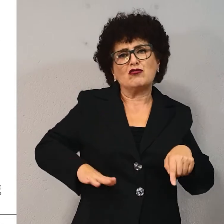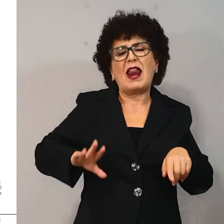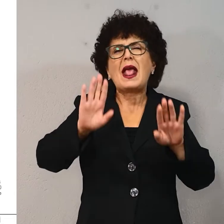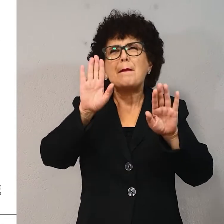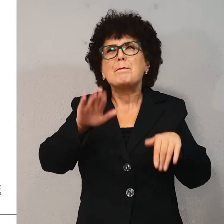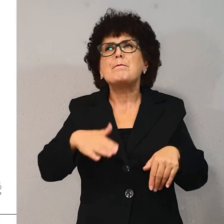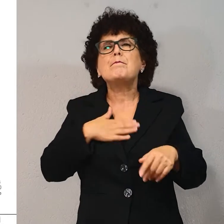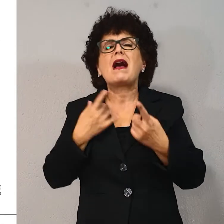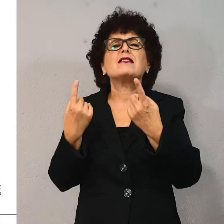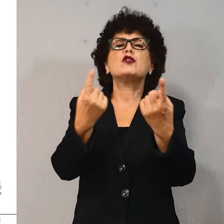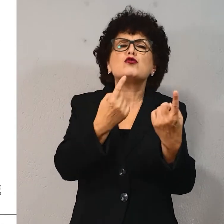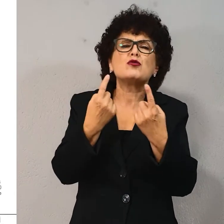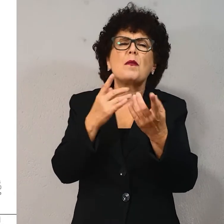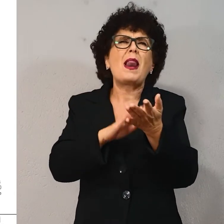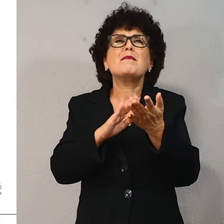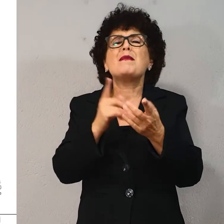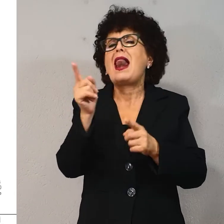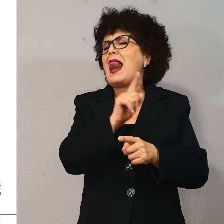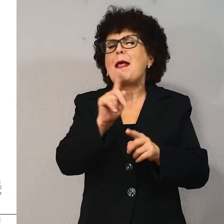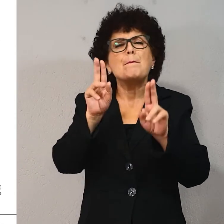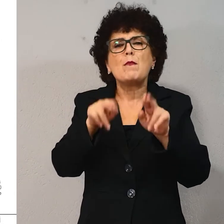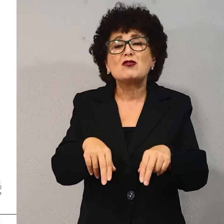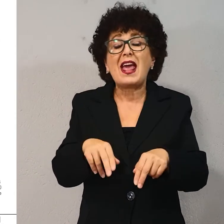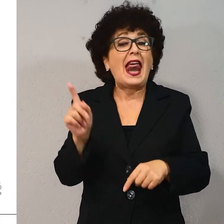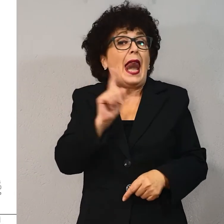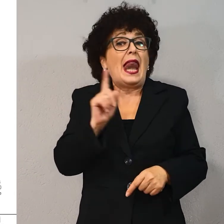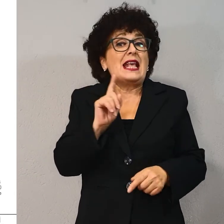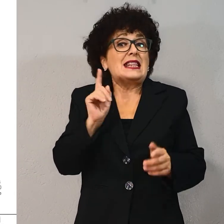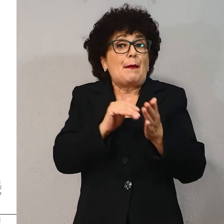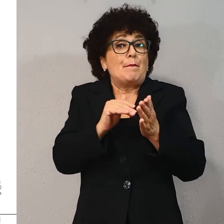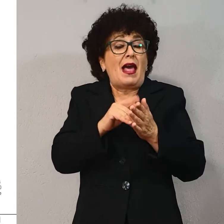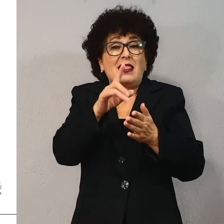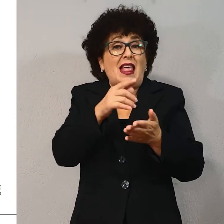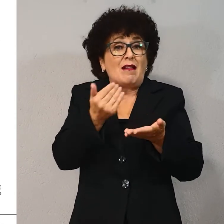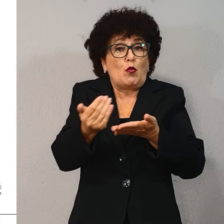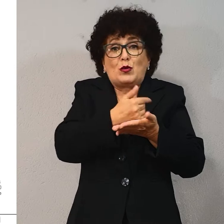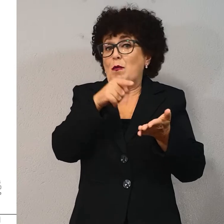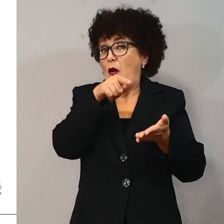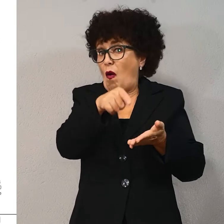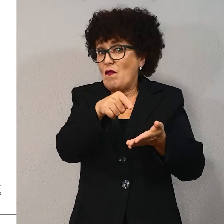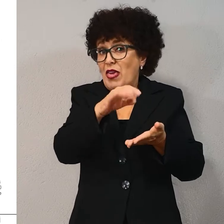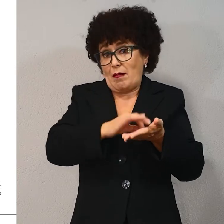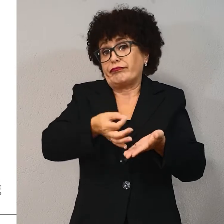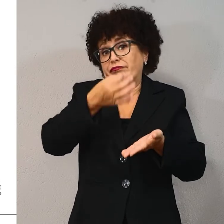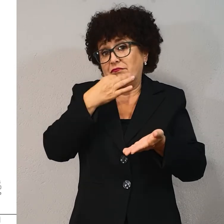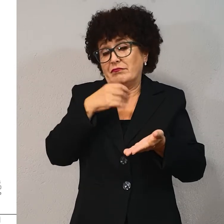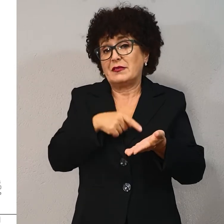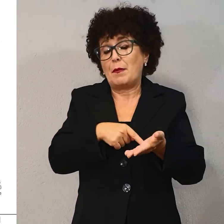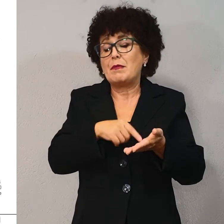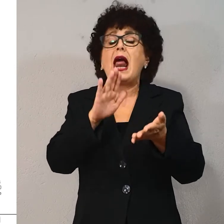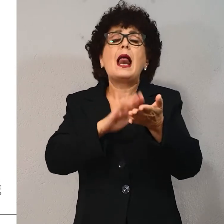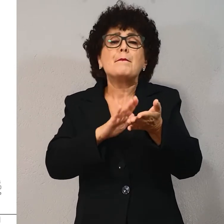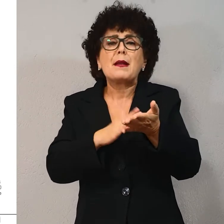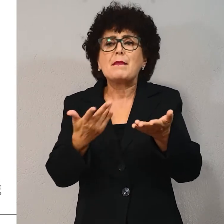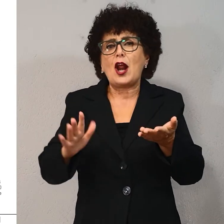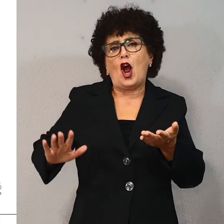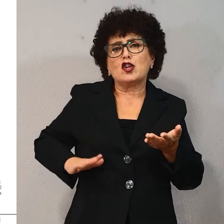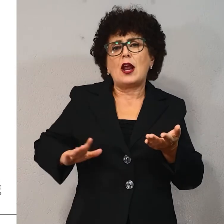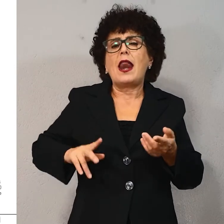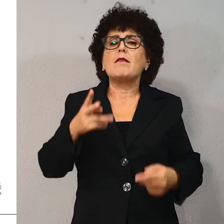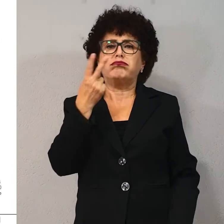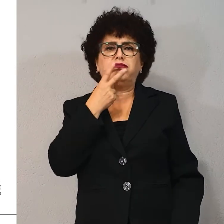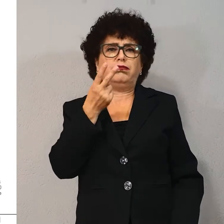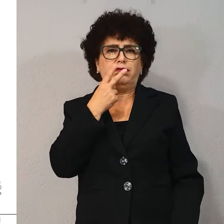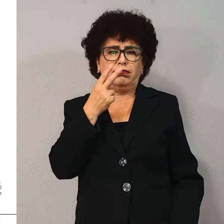имаат состојби поради кои не можат или не смеат да ги употребуваат овие контрацептиви. Пример, жени кои